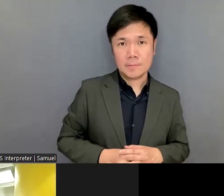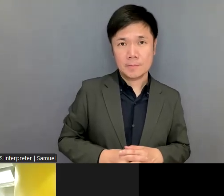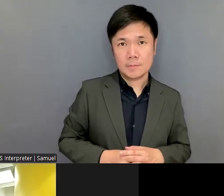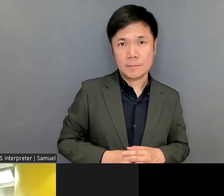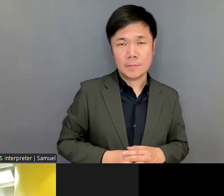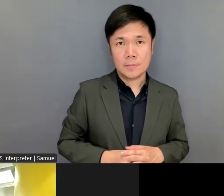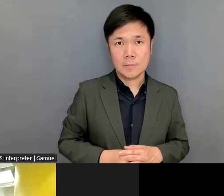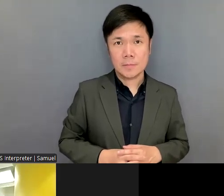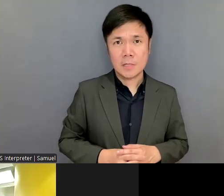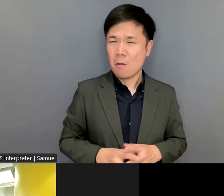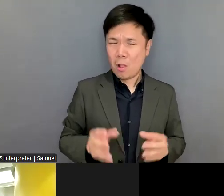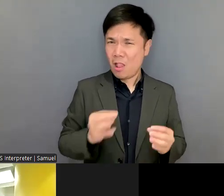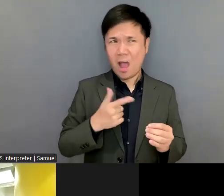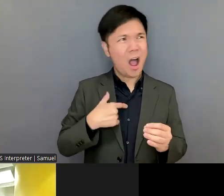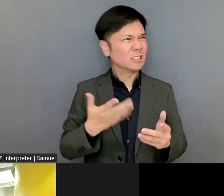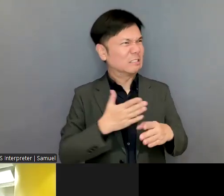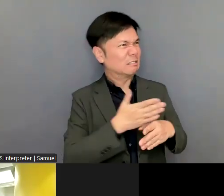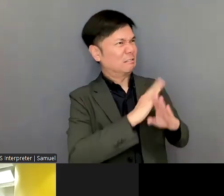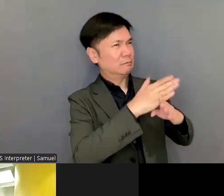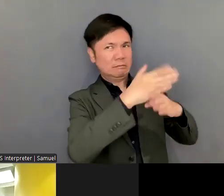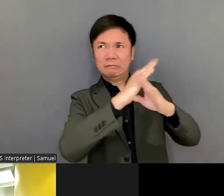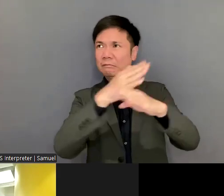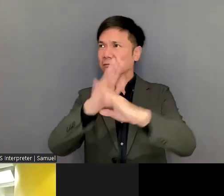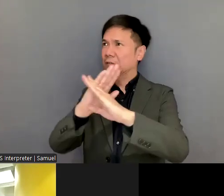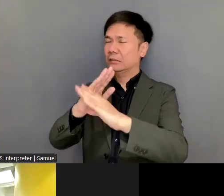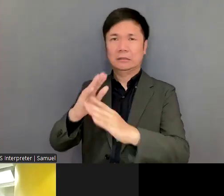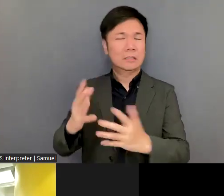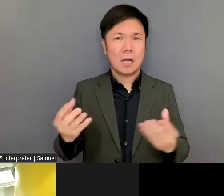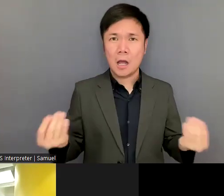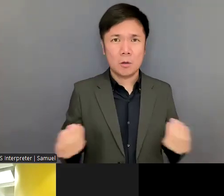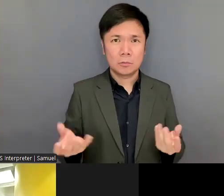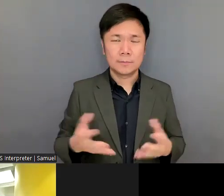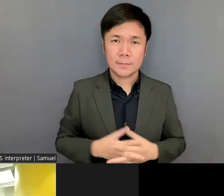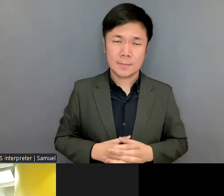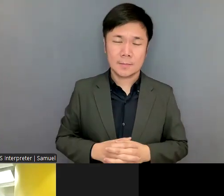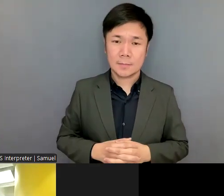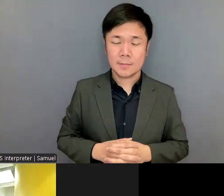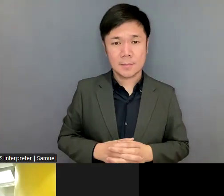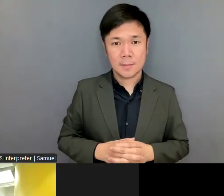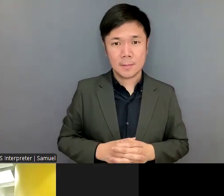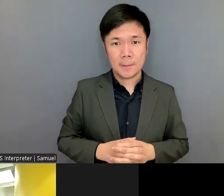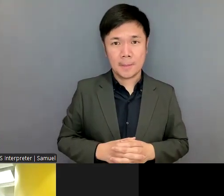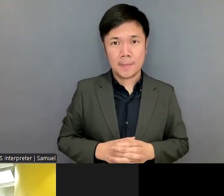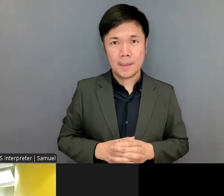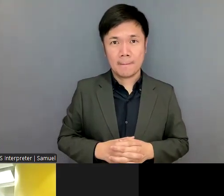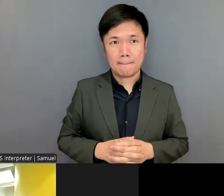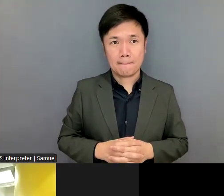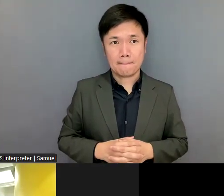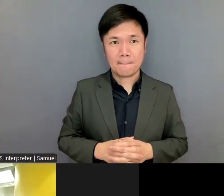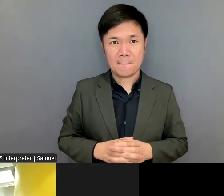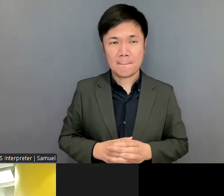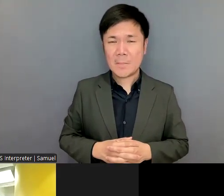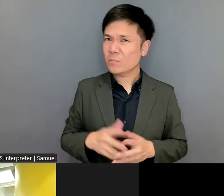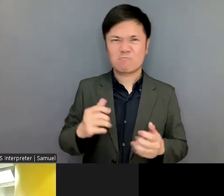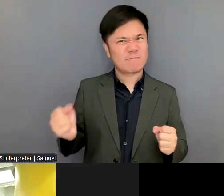tenemos eliminate al these barriers, incorporarnos en la comunidad. and we can Sin embargo, pues obviamente ese es el belong desafío to principal our porque community. al